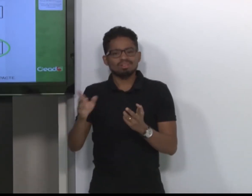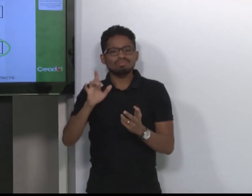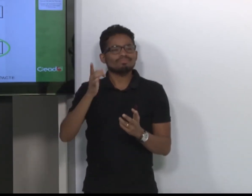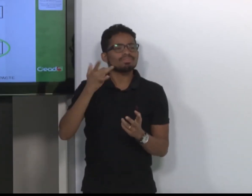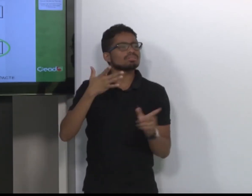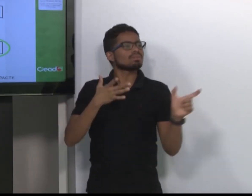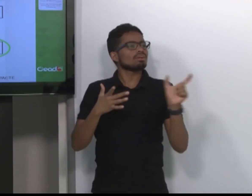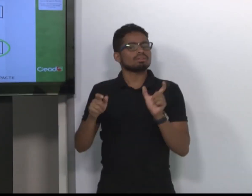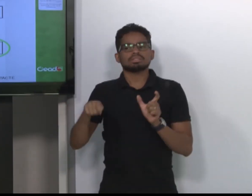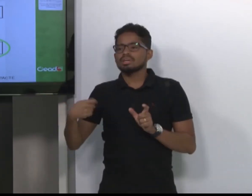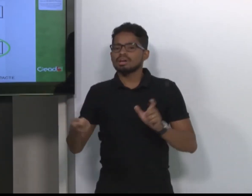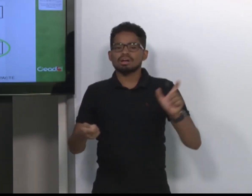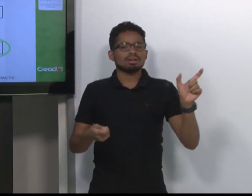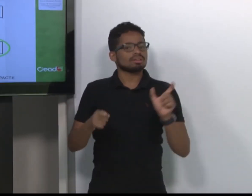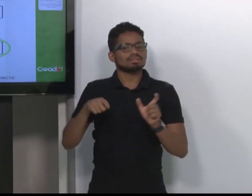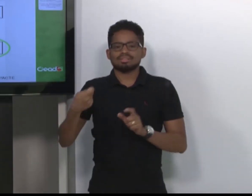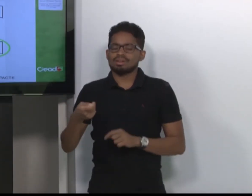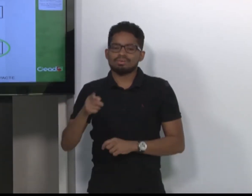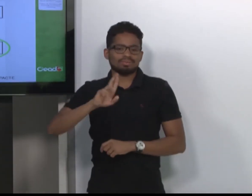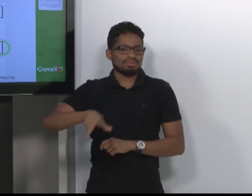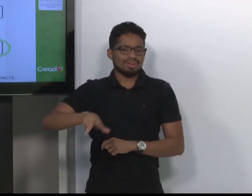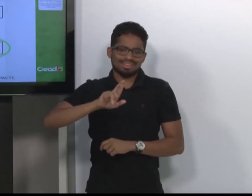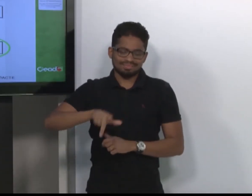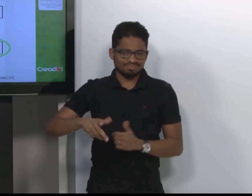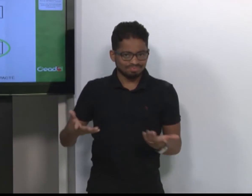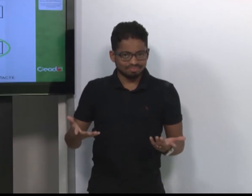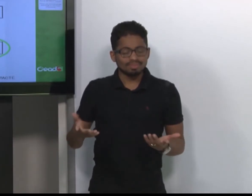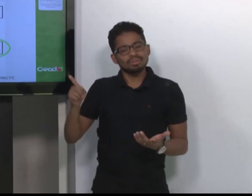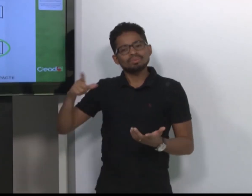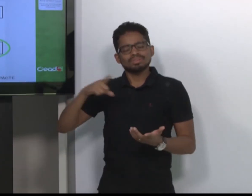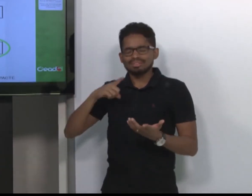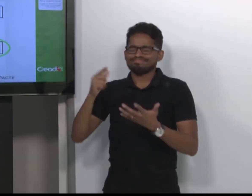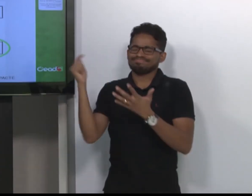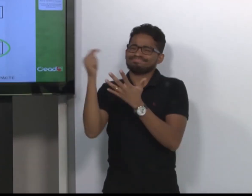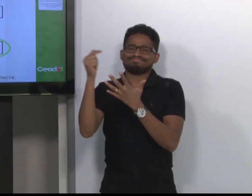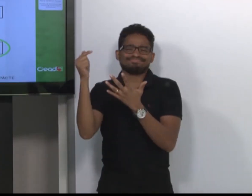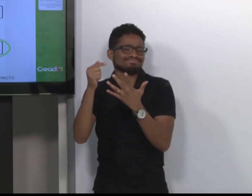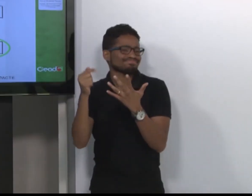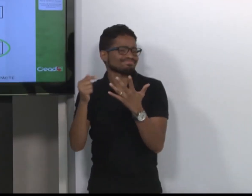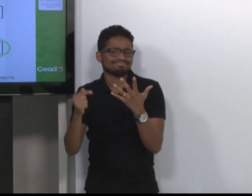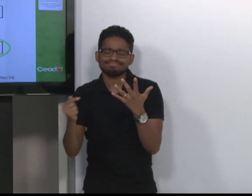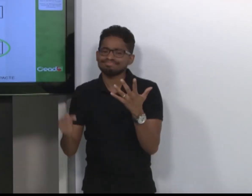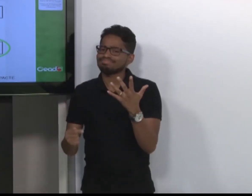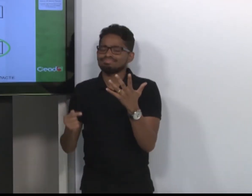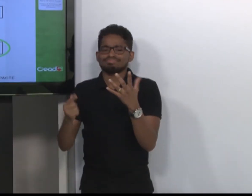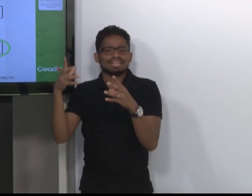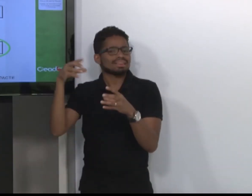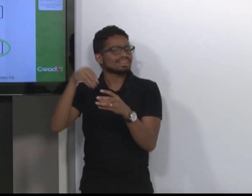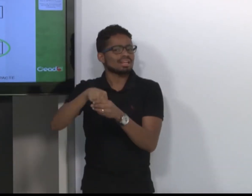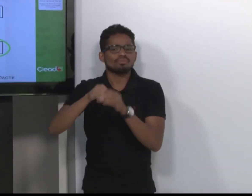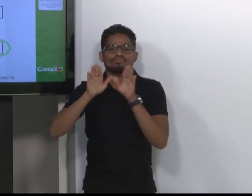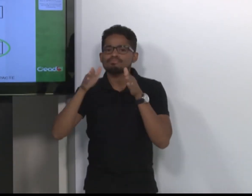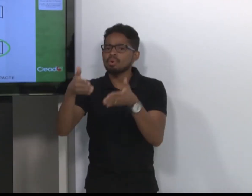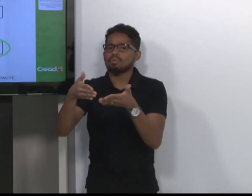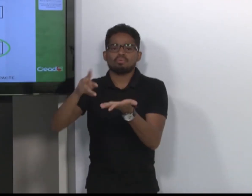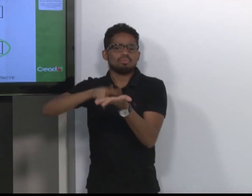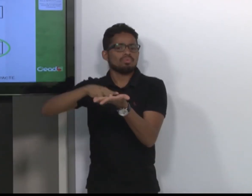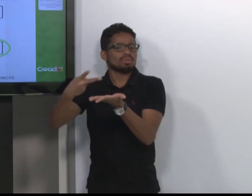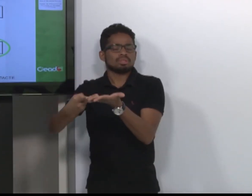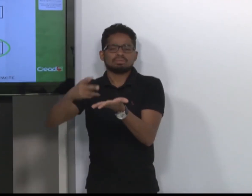Não posso fazer palavra, sinal, porque isso não é tradução. Então, eu devo conhecer o foco